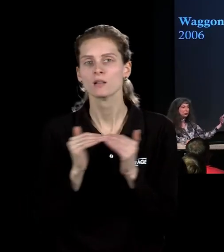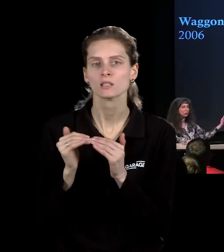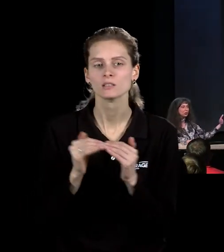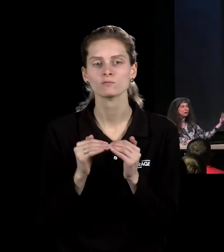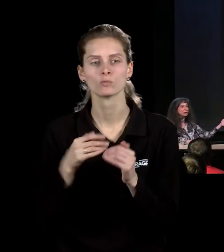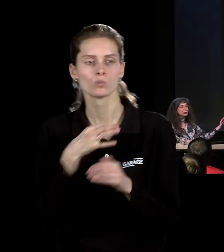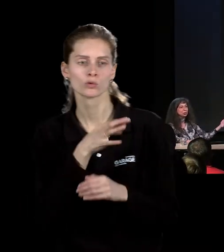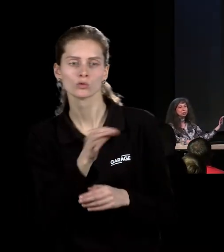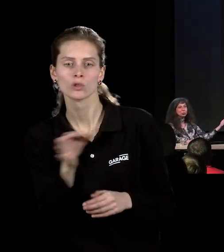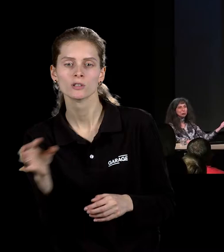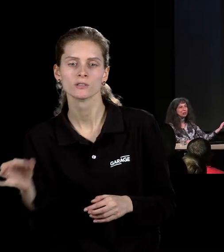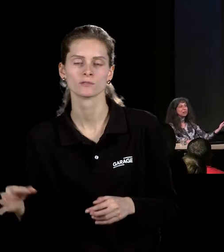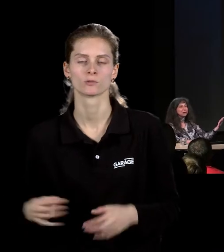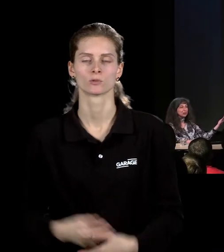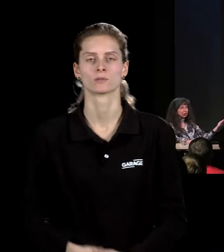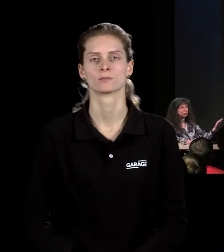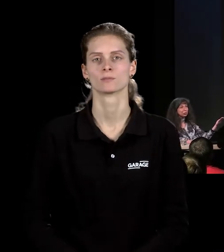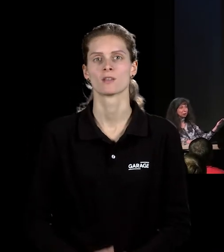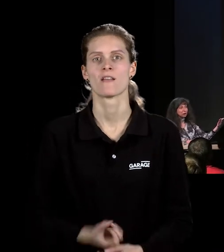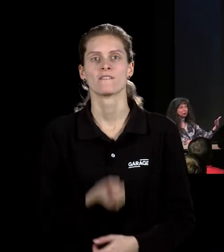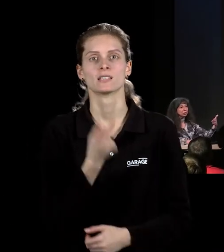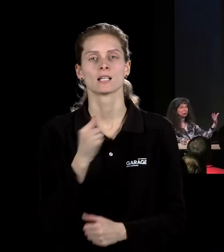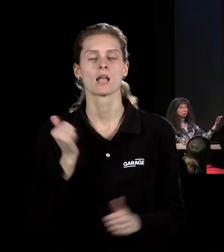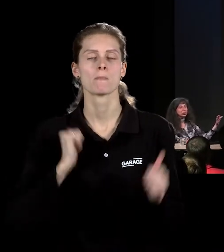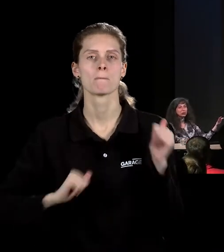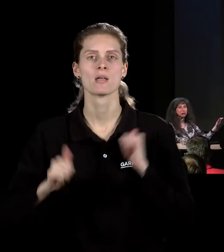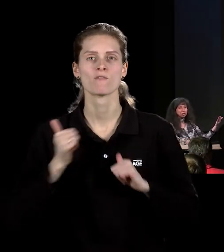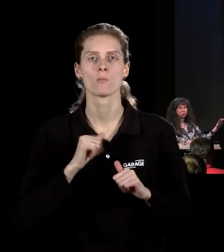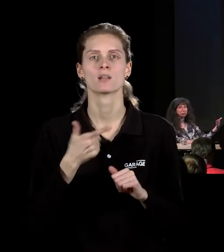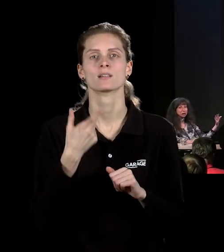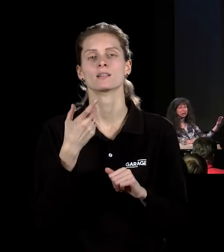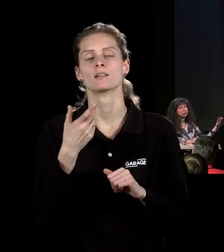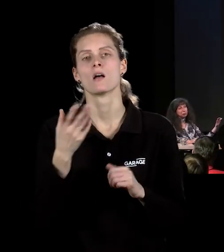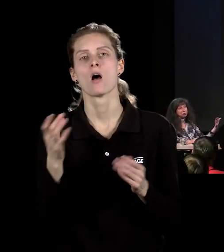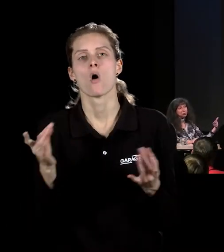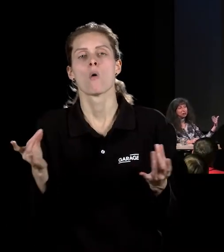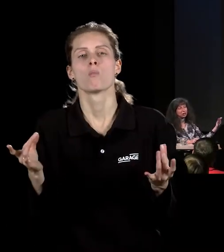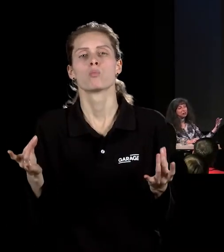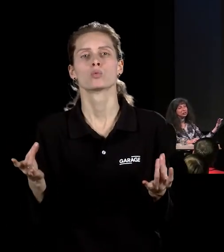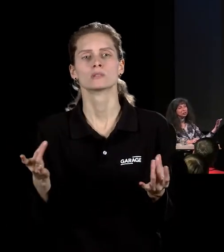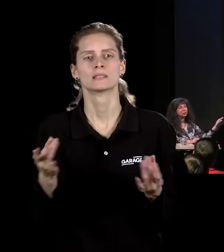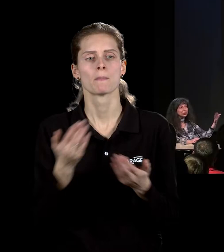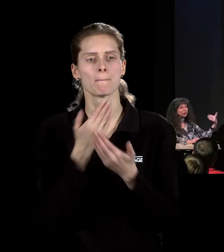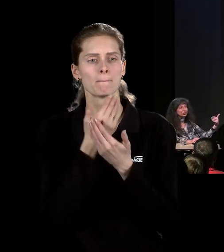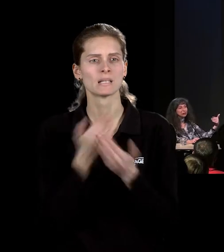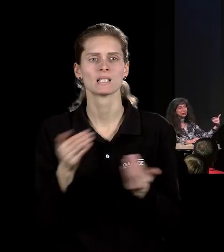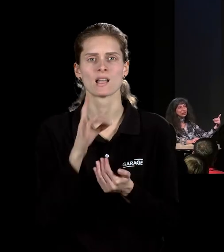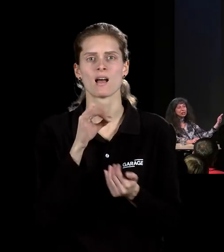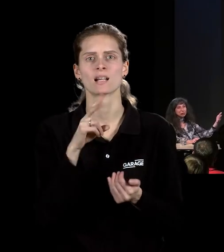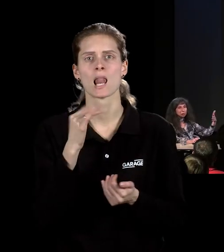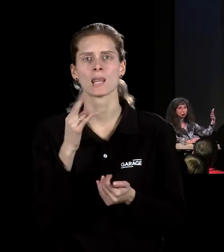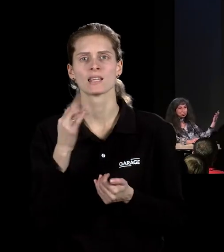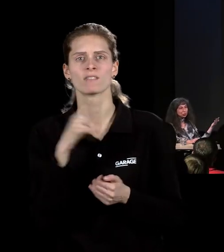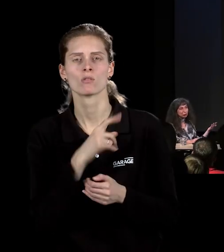бы перформанс, который делегируется скульптуре. Возникает перформанс, где, собственно говоря, последний, по-моему, буддийские реликвии, где он